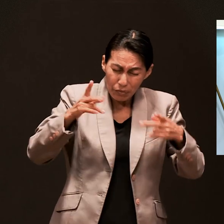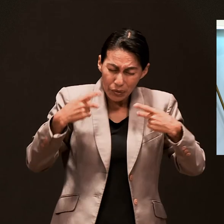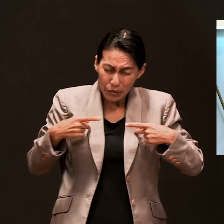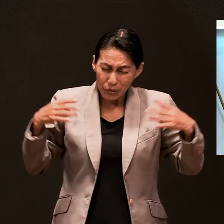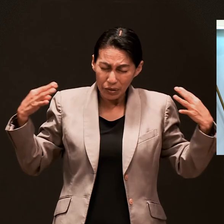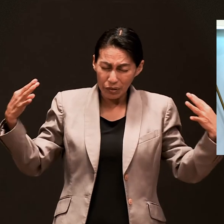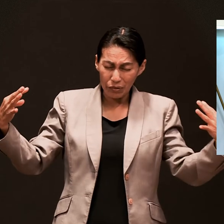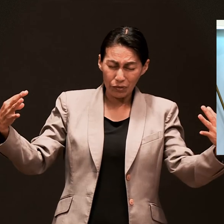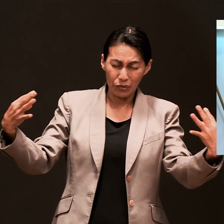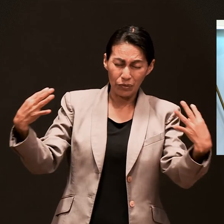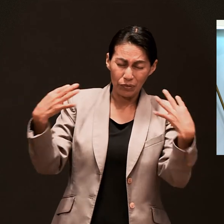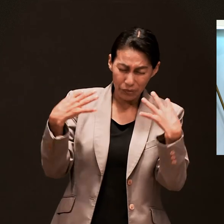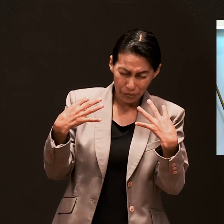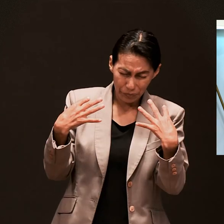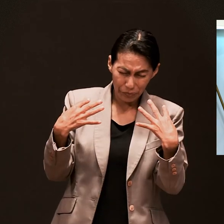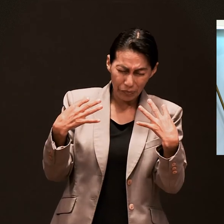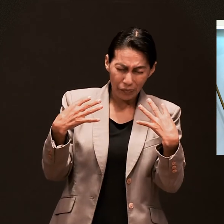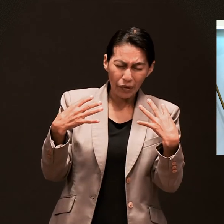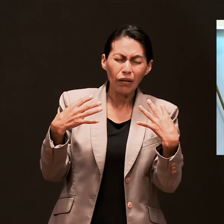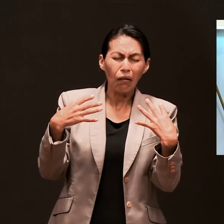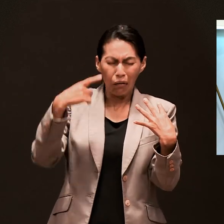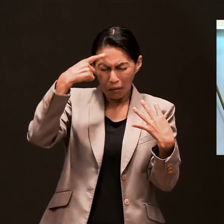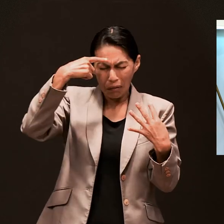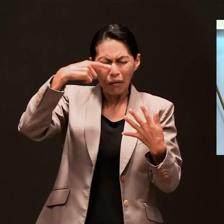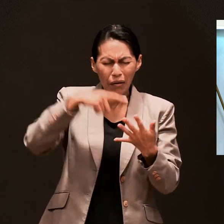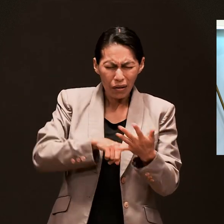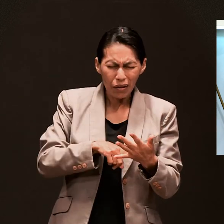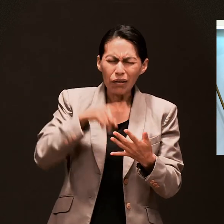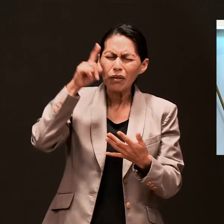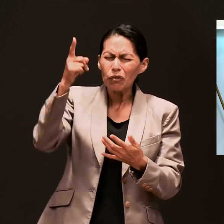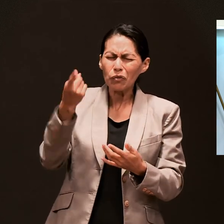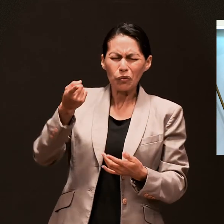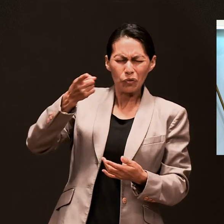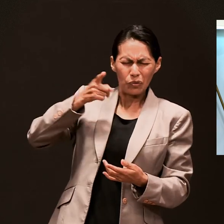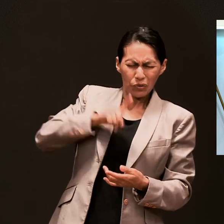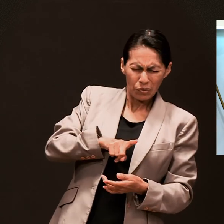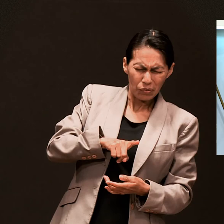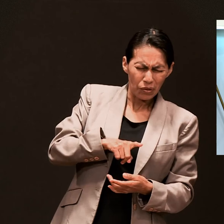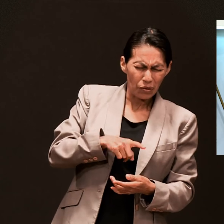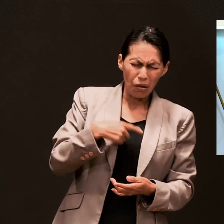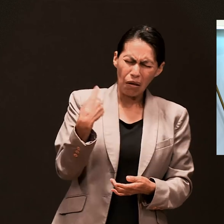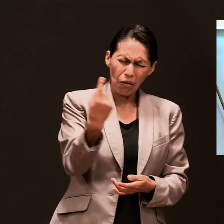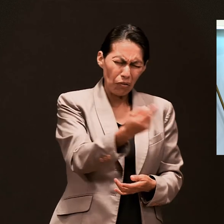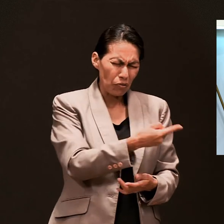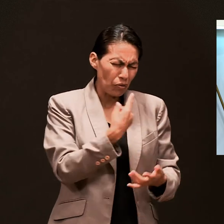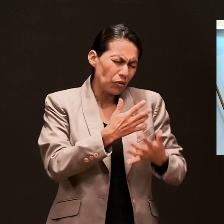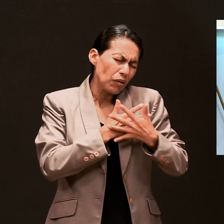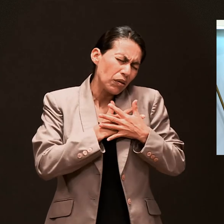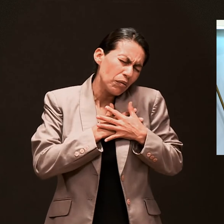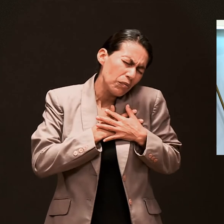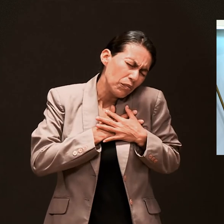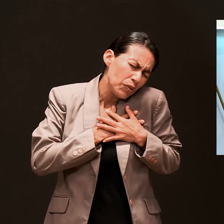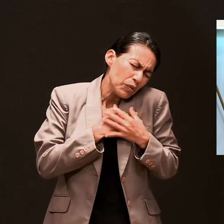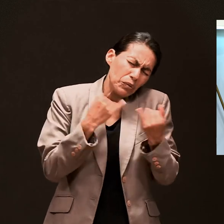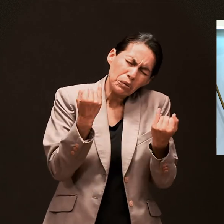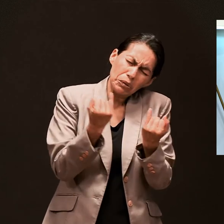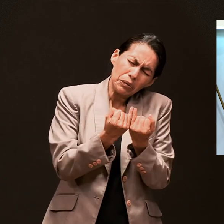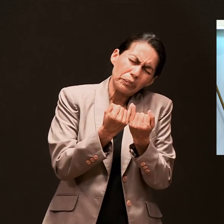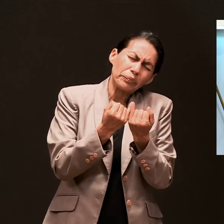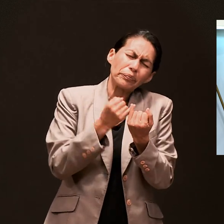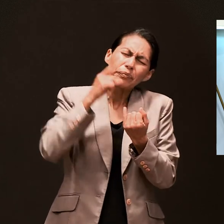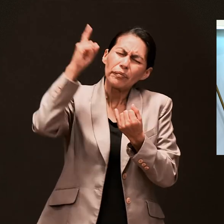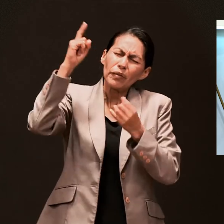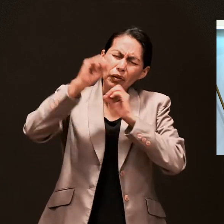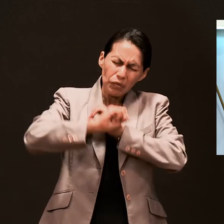en nosotros para que el mundo crea que tú nos has enviado señor y que los has amado a ellos